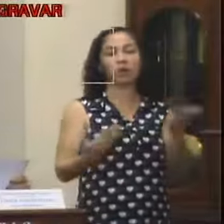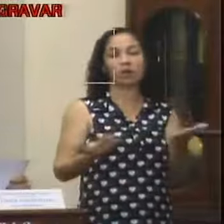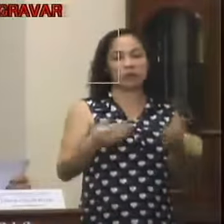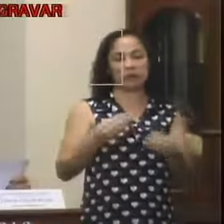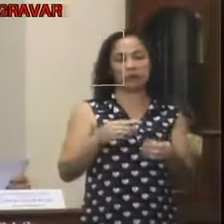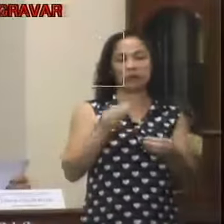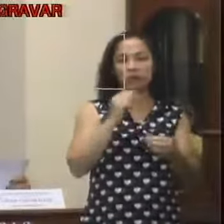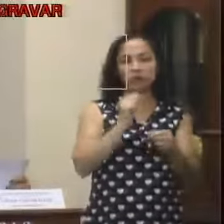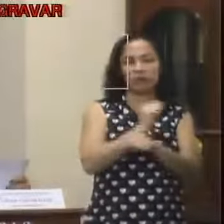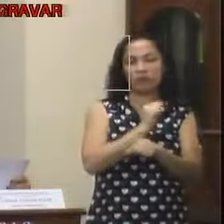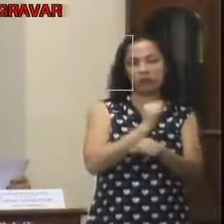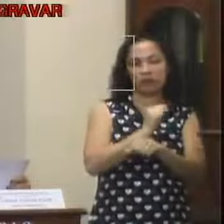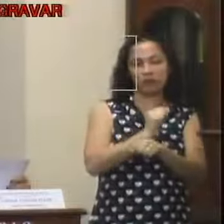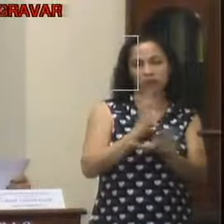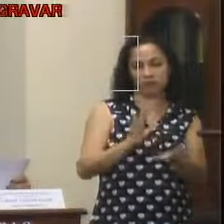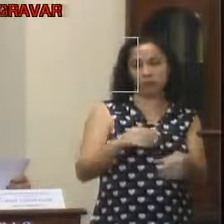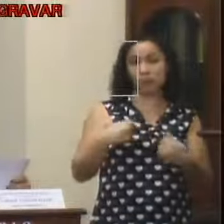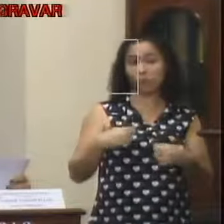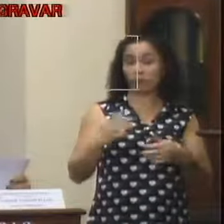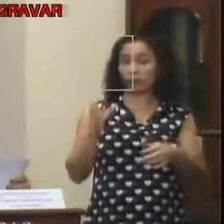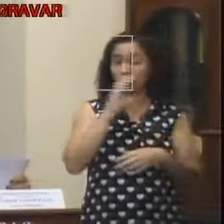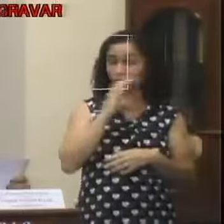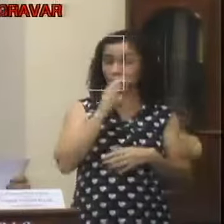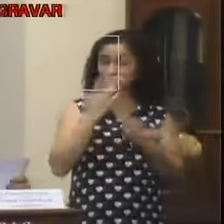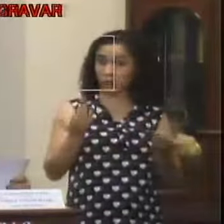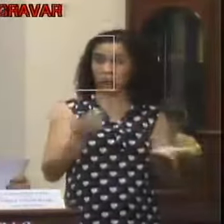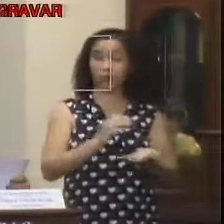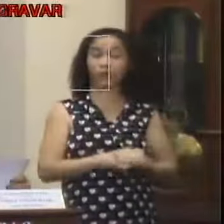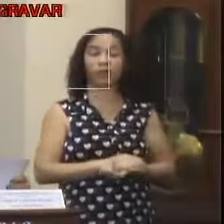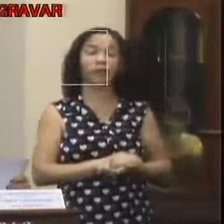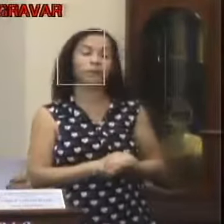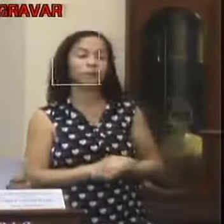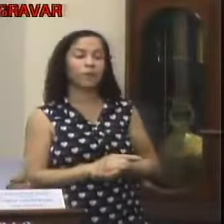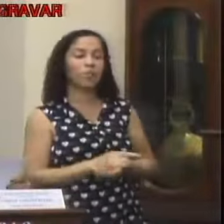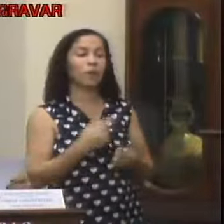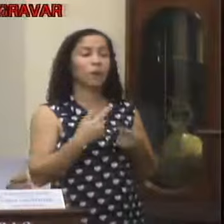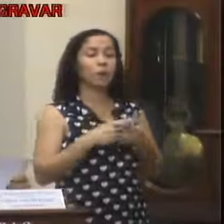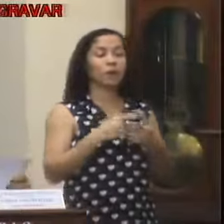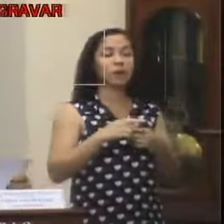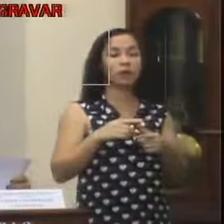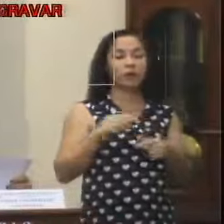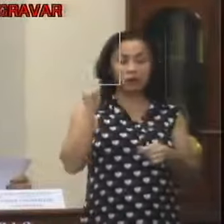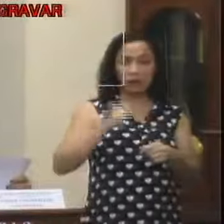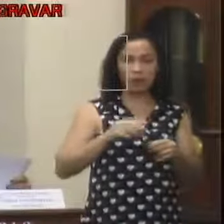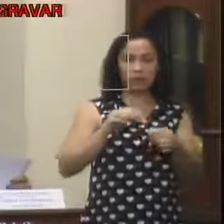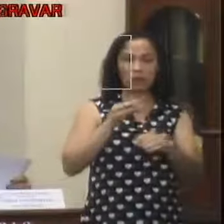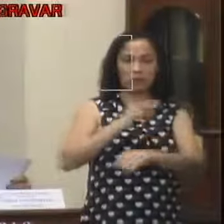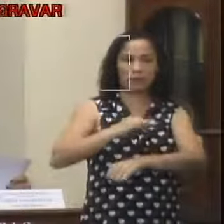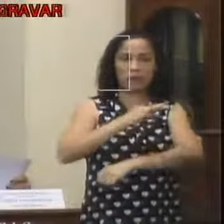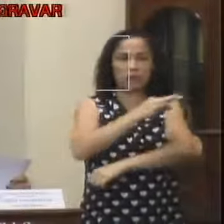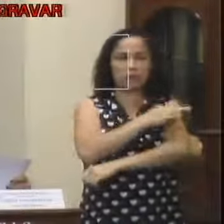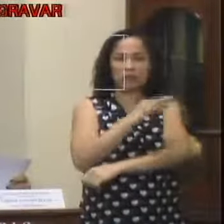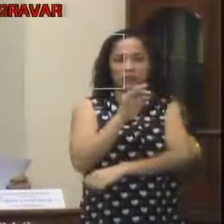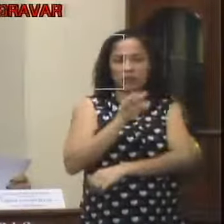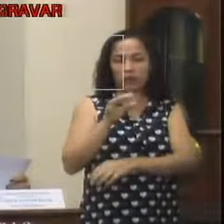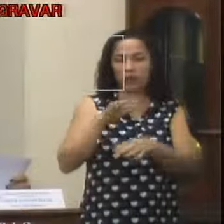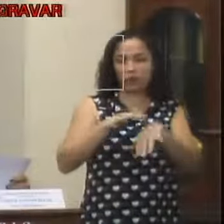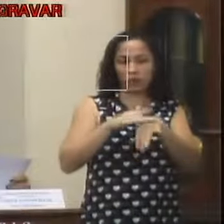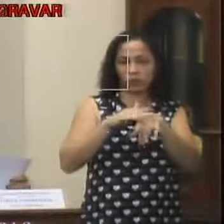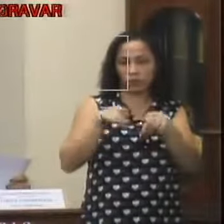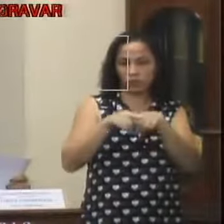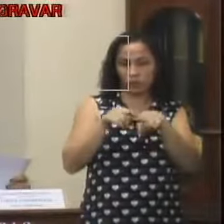atendidos. É de suma importância de tal situação ser atendida em caráter de urgência, uma vez que se trata de uma possível criadora para a Aedes aegypti. Além disso,